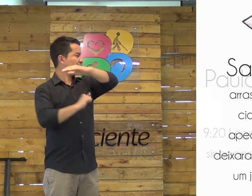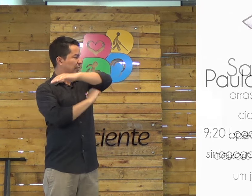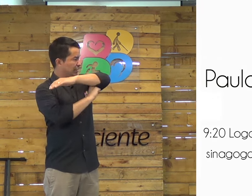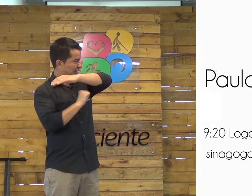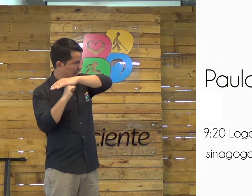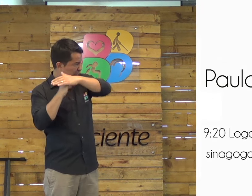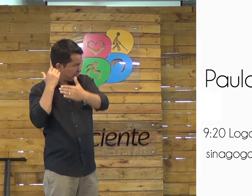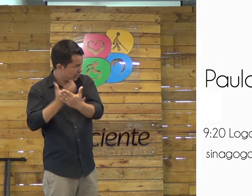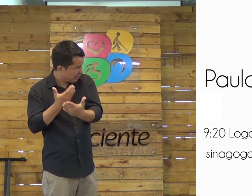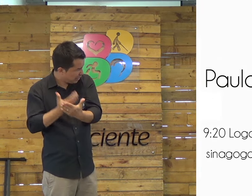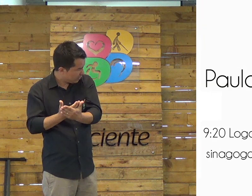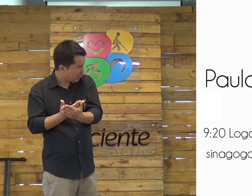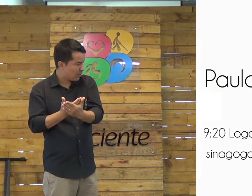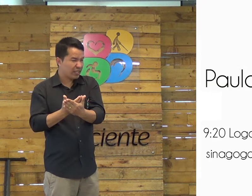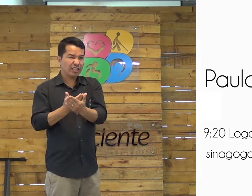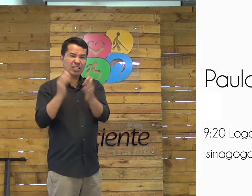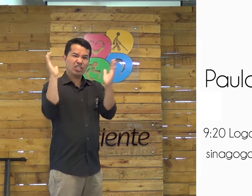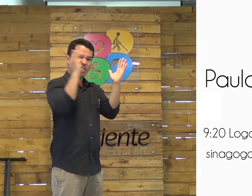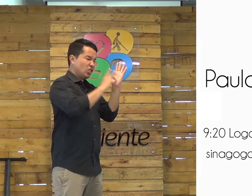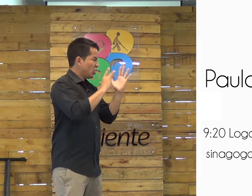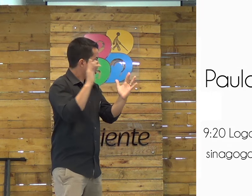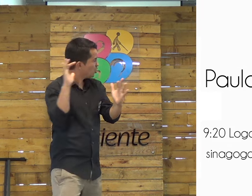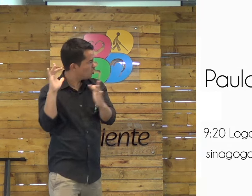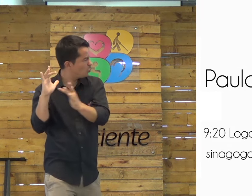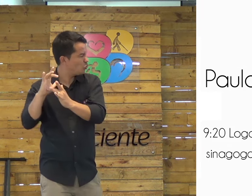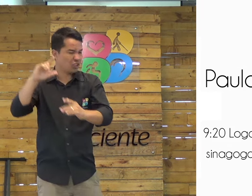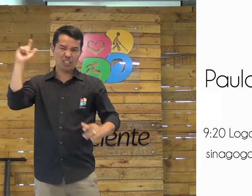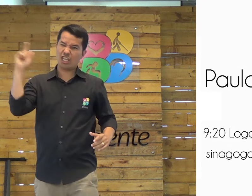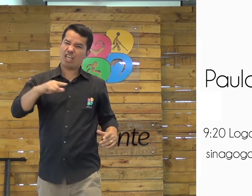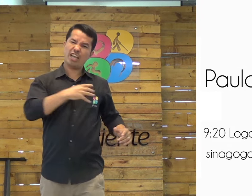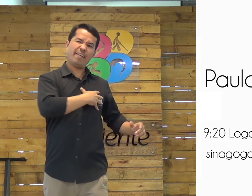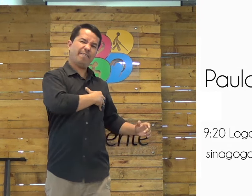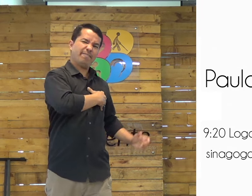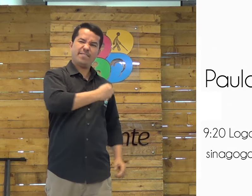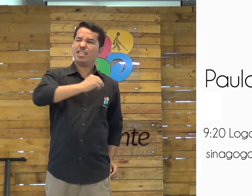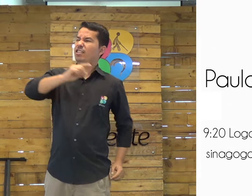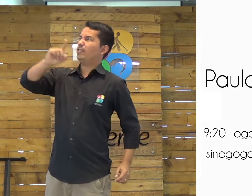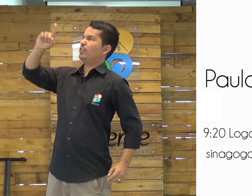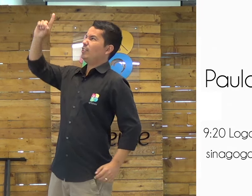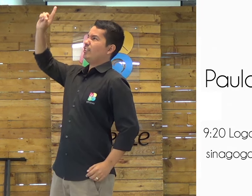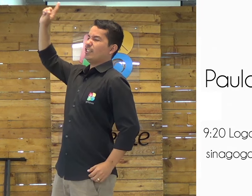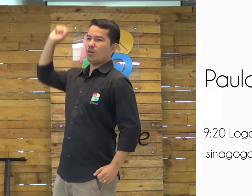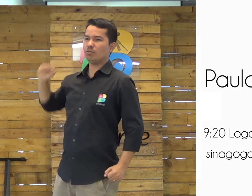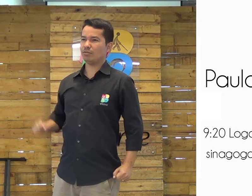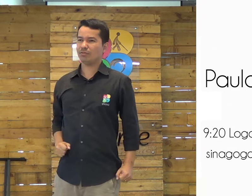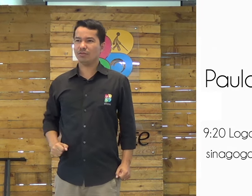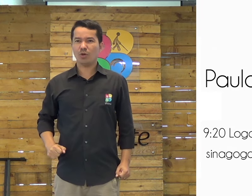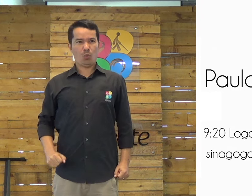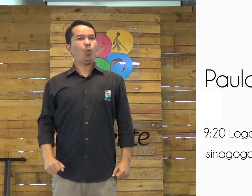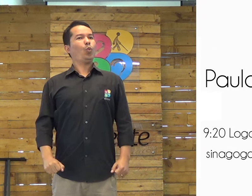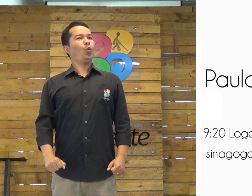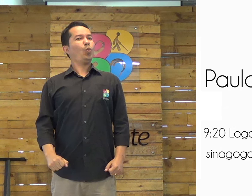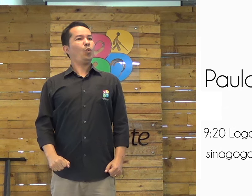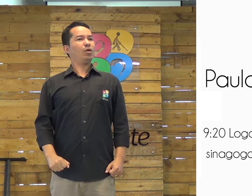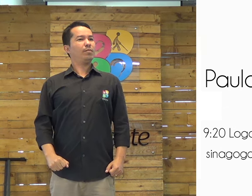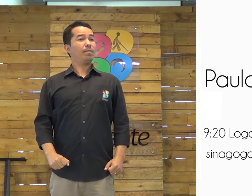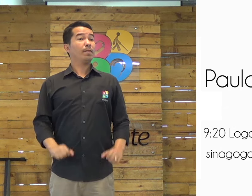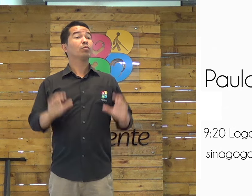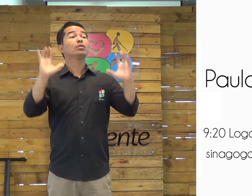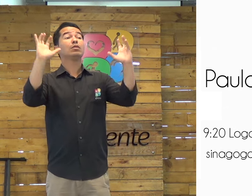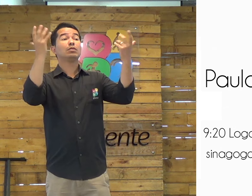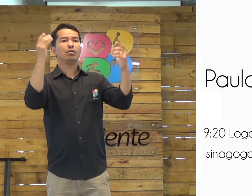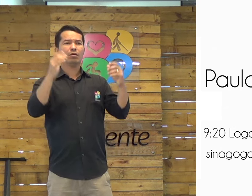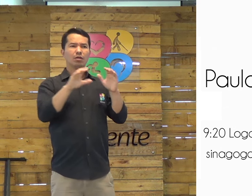começou a pregar nas sinagogas que Jesus é o Filho de Deus.